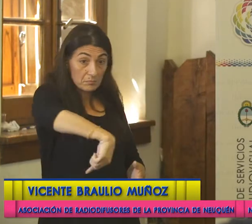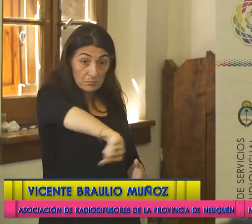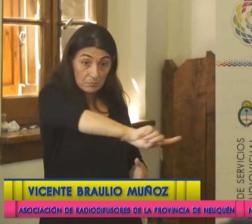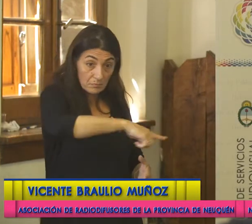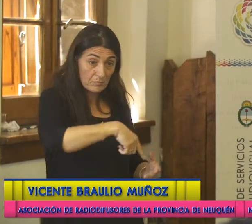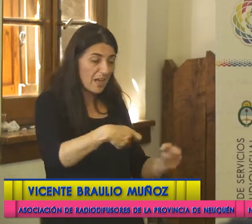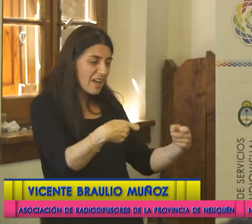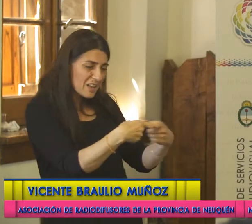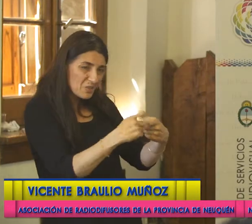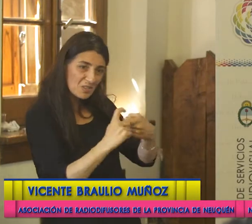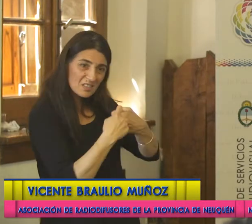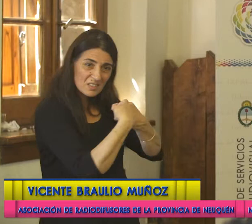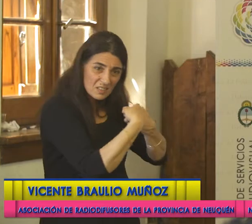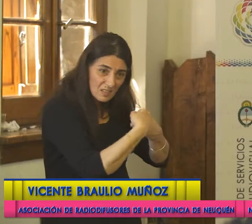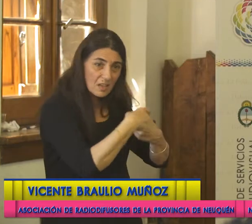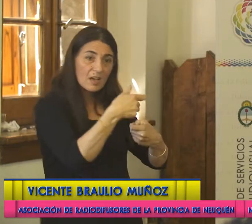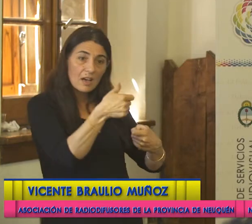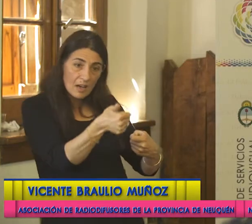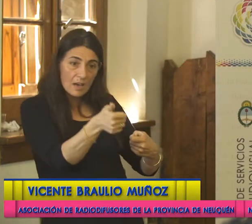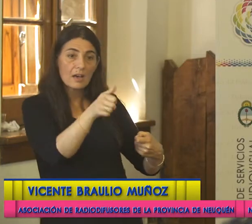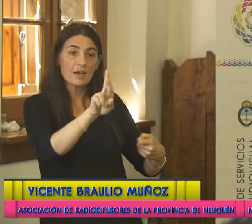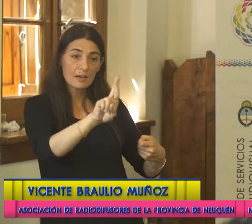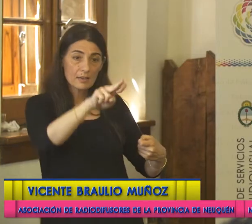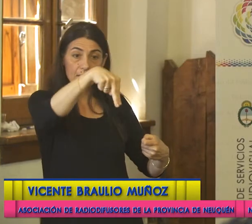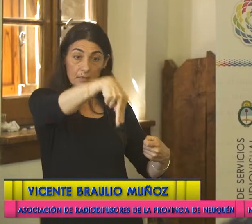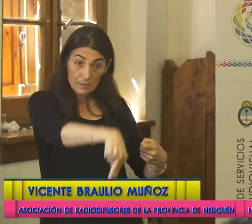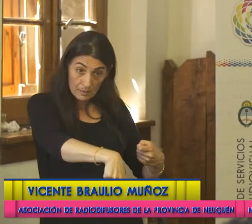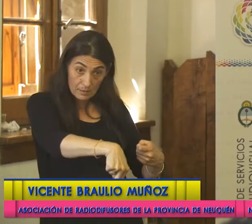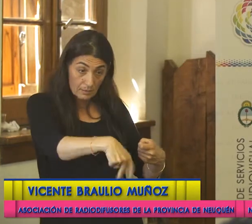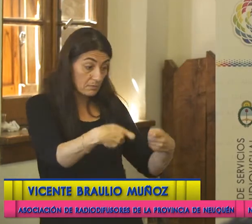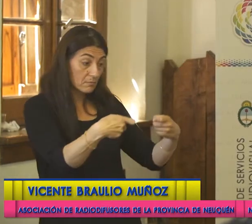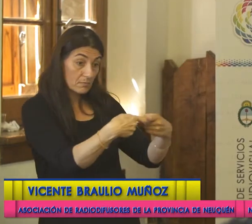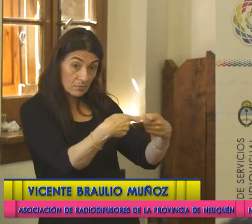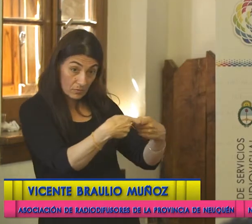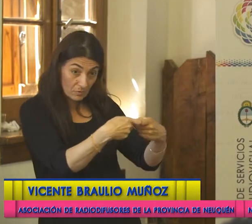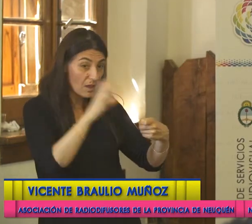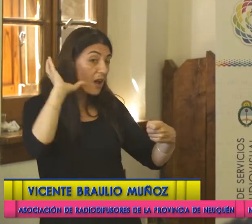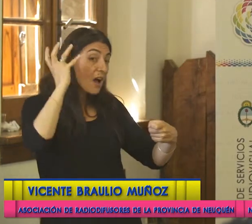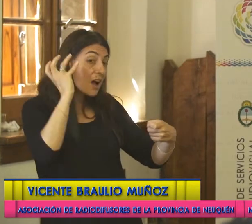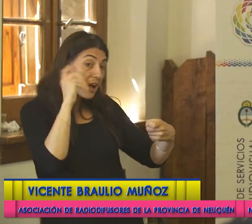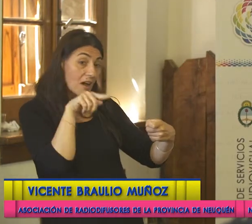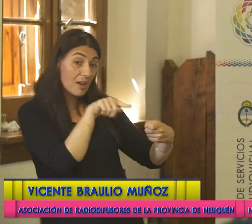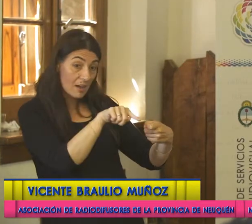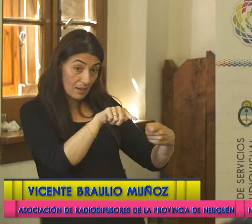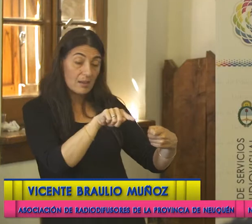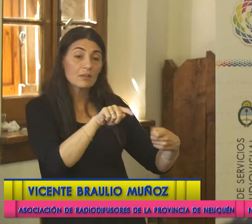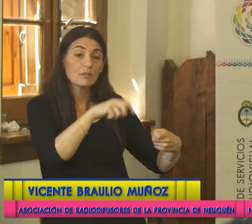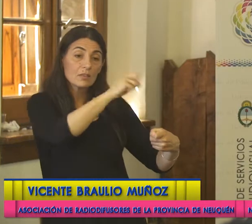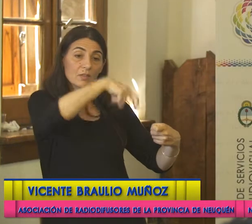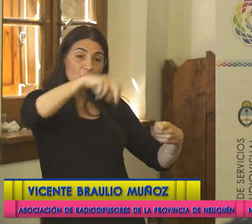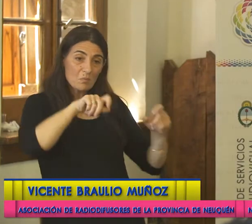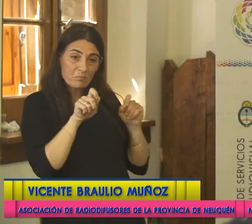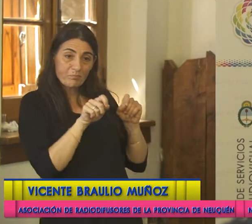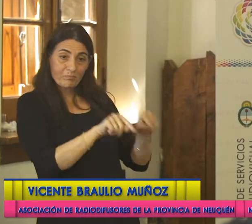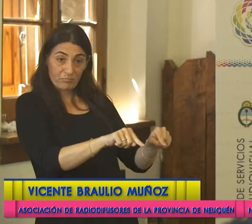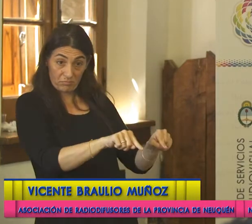rn la asociación de radios del neuquén y a 4 años de